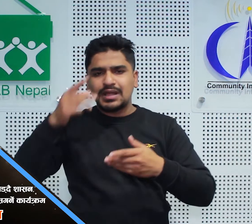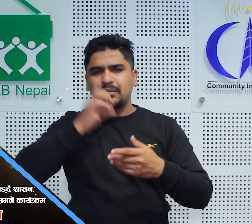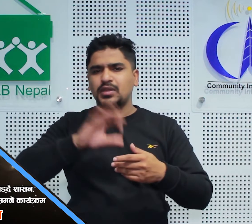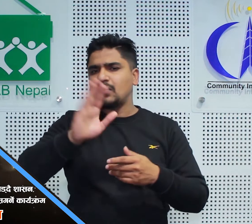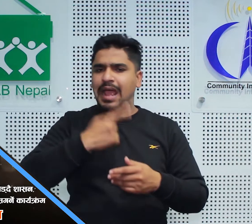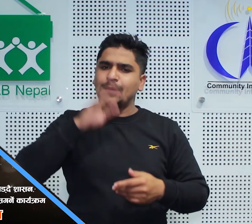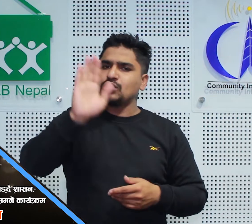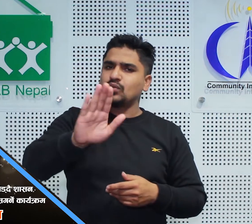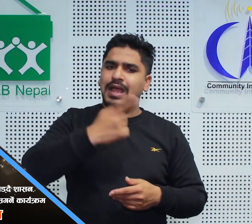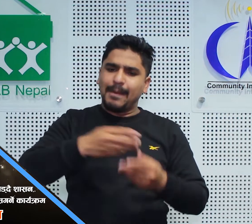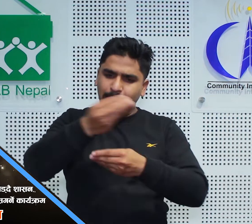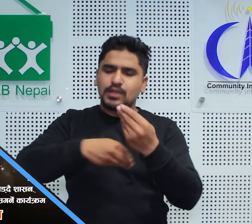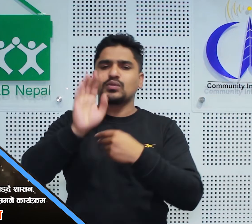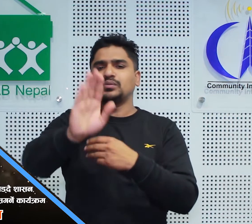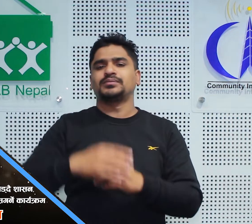हामी छौँ, हामी बेच्छौँ,